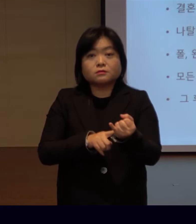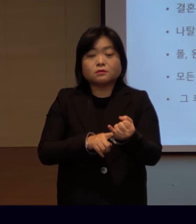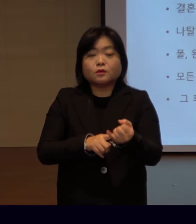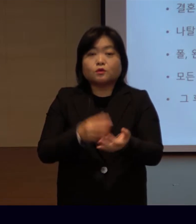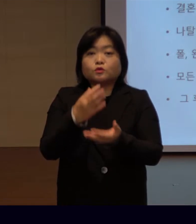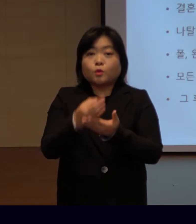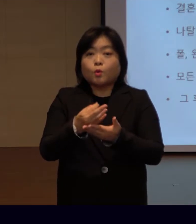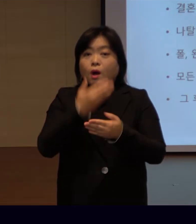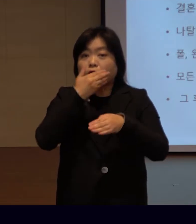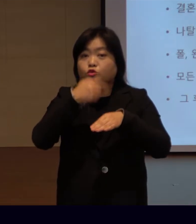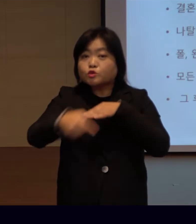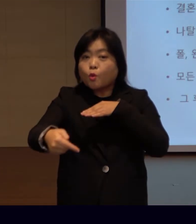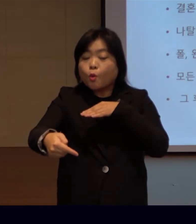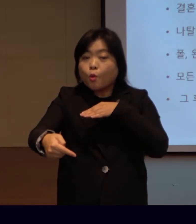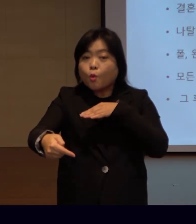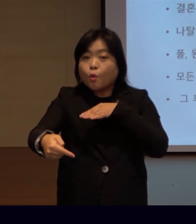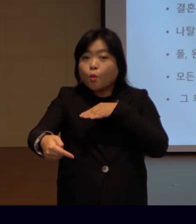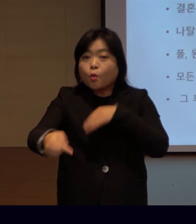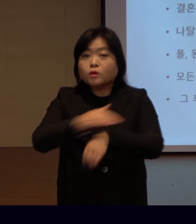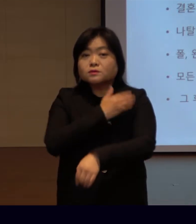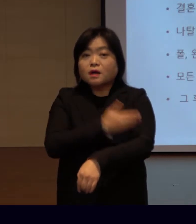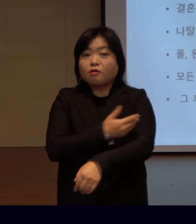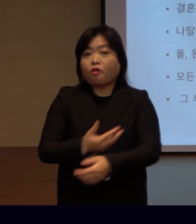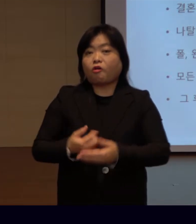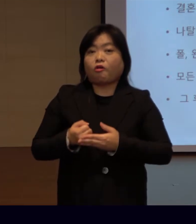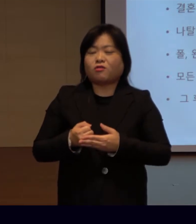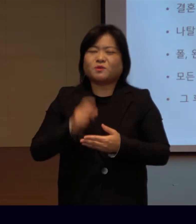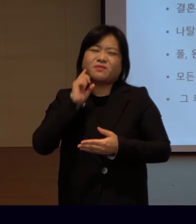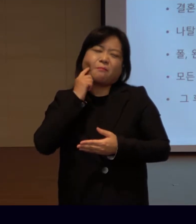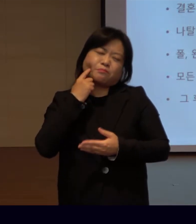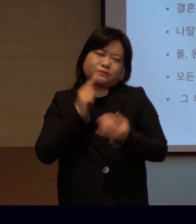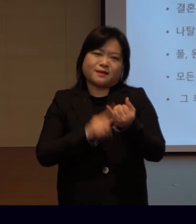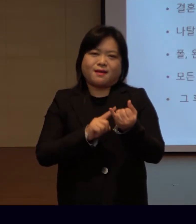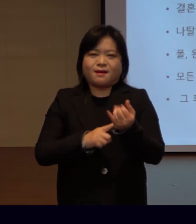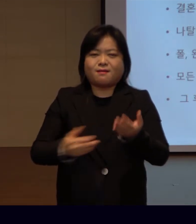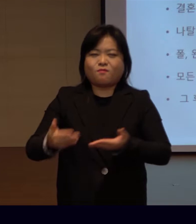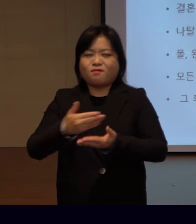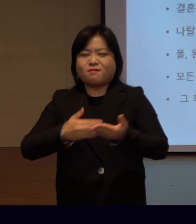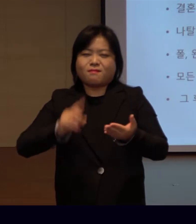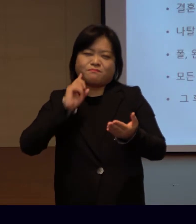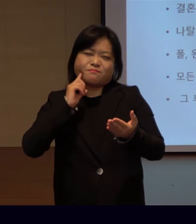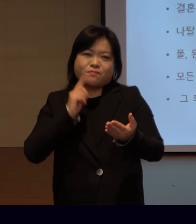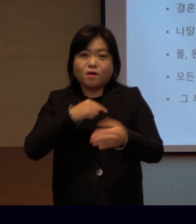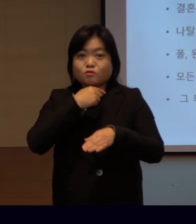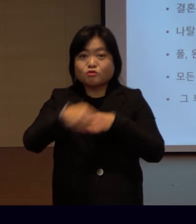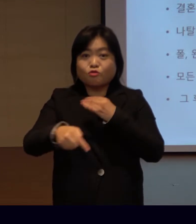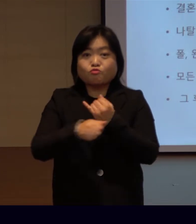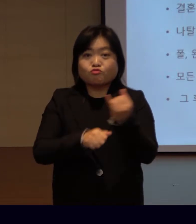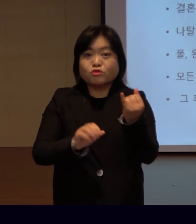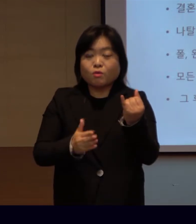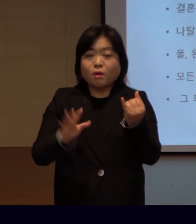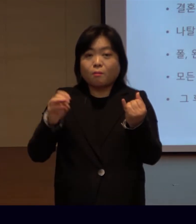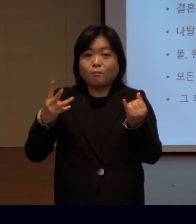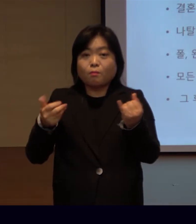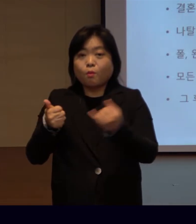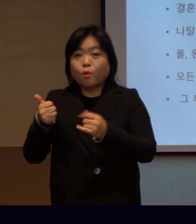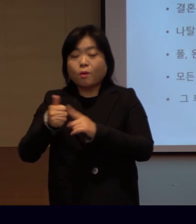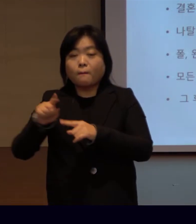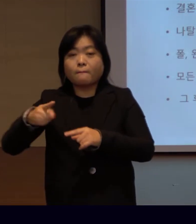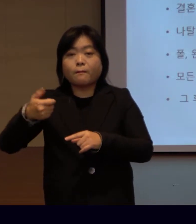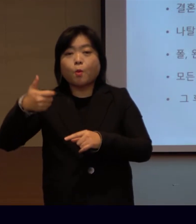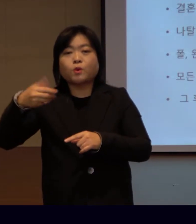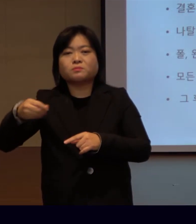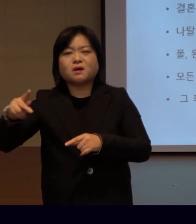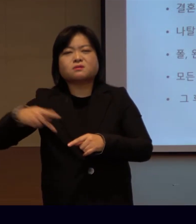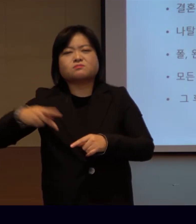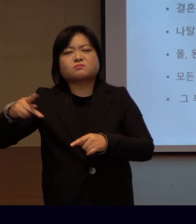귀족 자귀를 얻었습니다. 사교계에서 막 날려요. 예쁘잖아요. 귀족 부인이에요. 근데 폴은 150만 프랑의